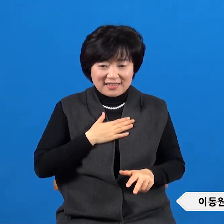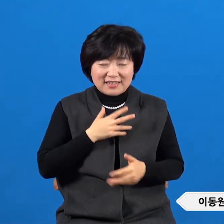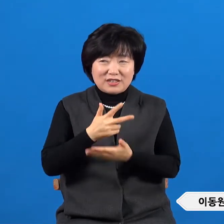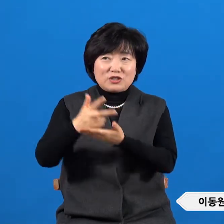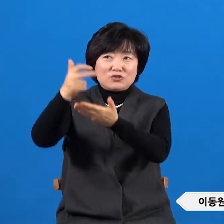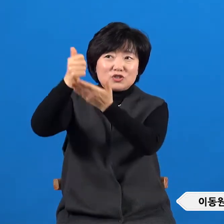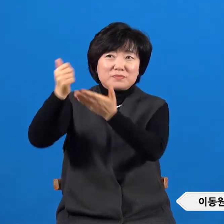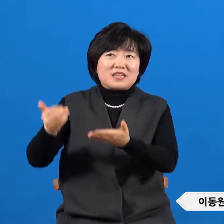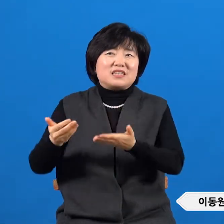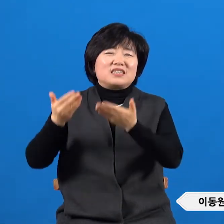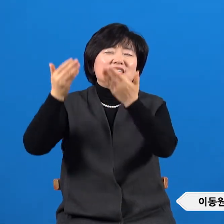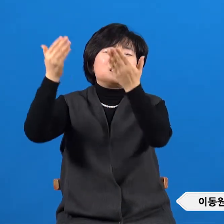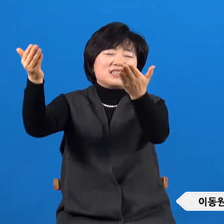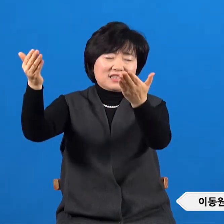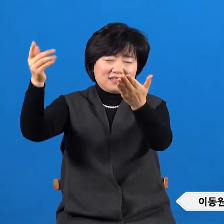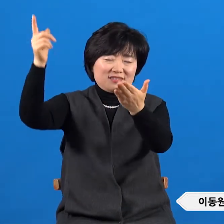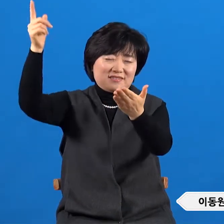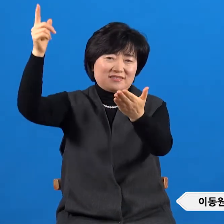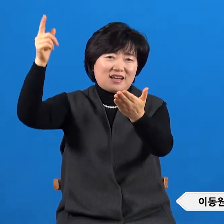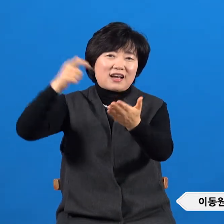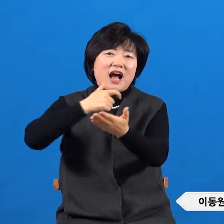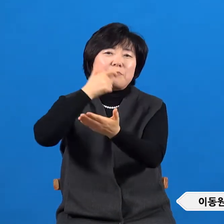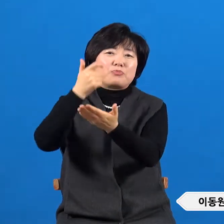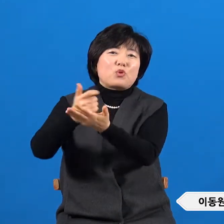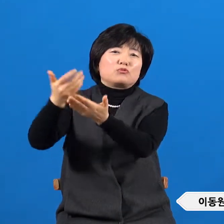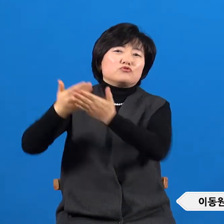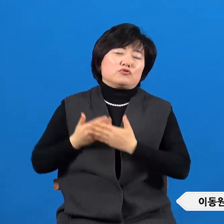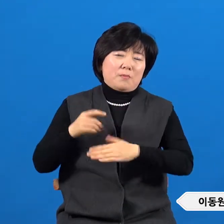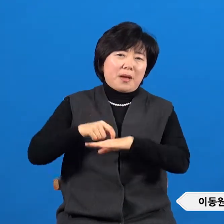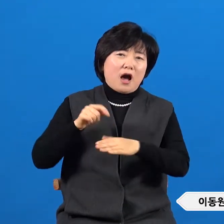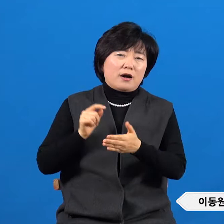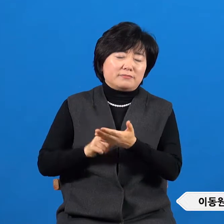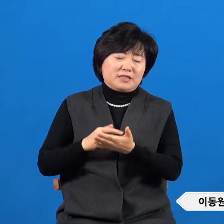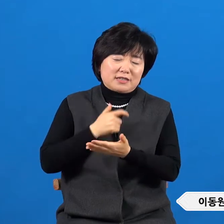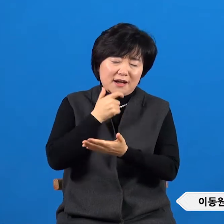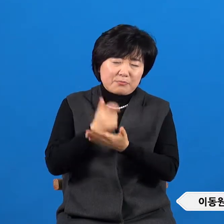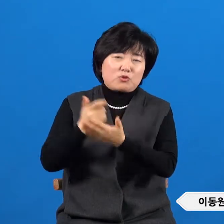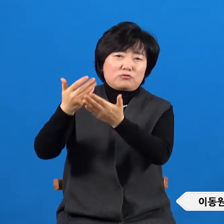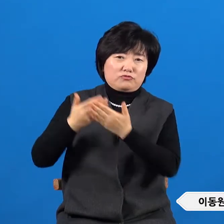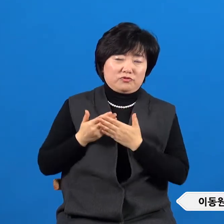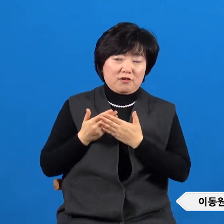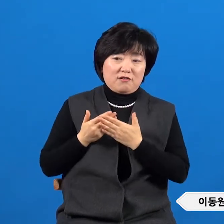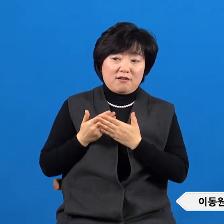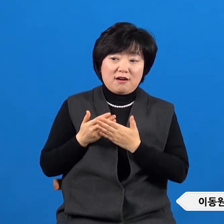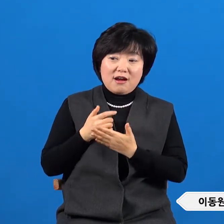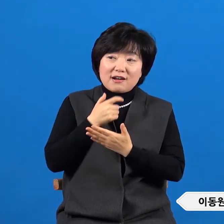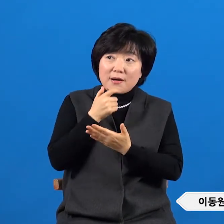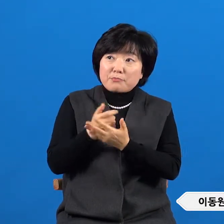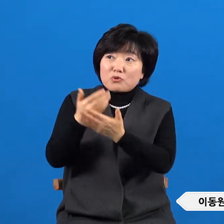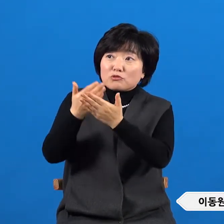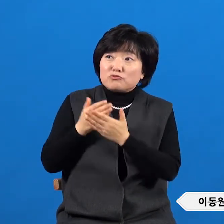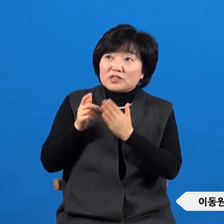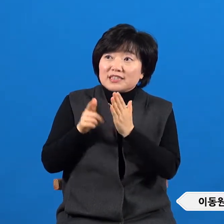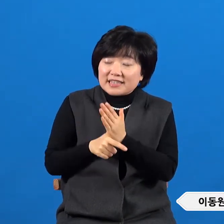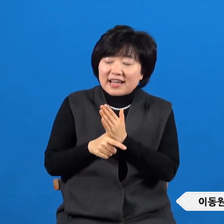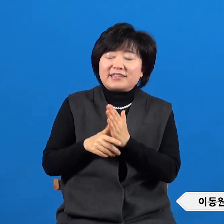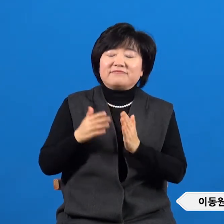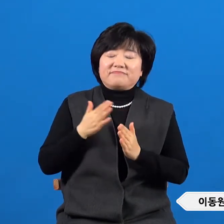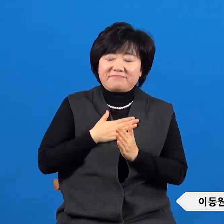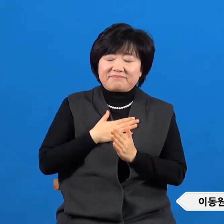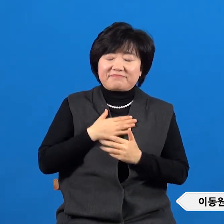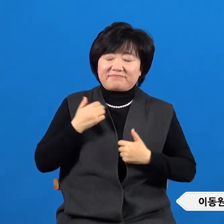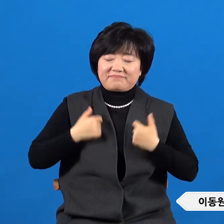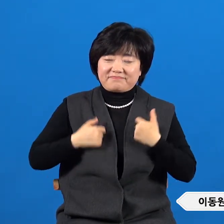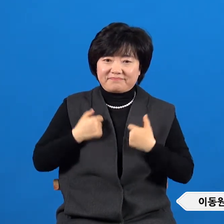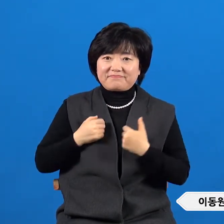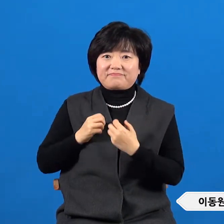주께 드리도록 감동하고 있습니다. 그리고 이 하나님의 감동 앞에 우리가 기쁨으로 응답하고 우리들